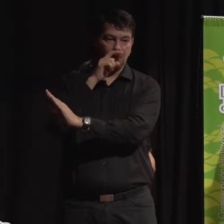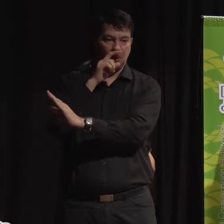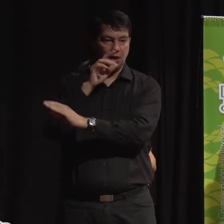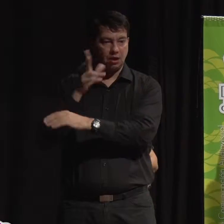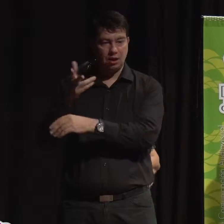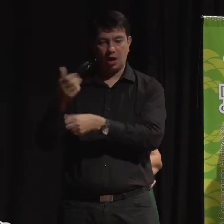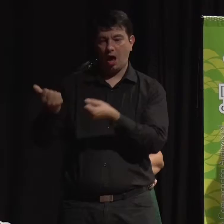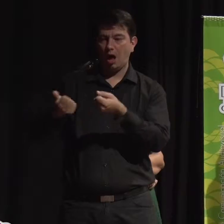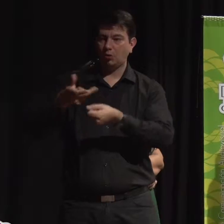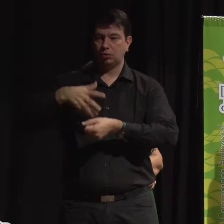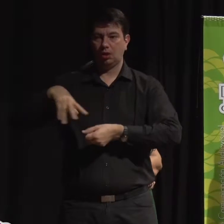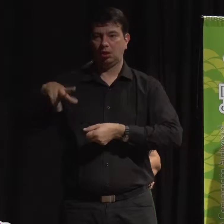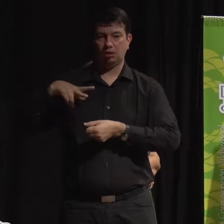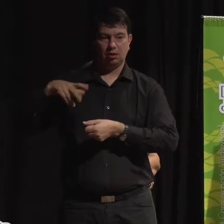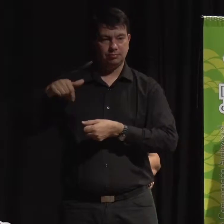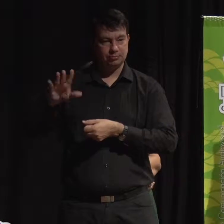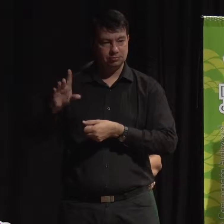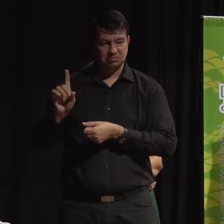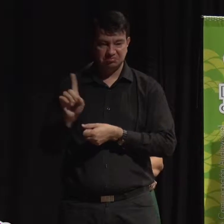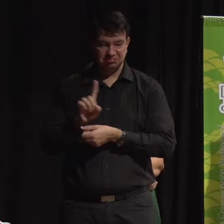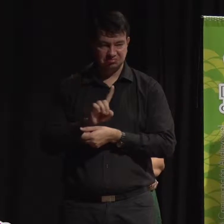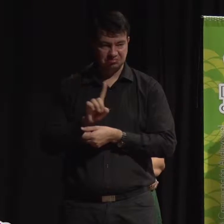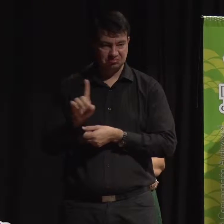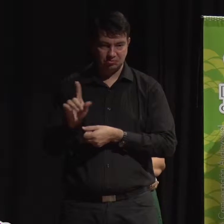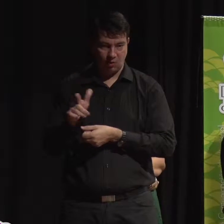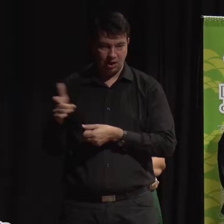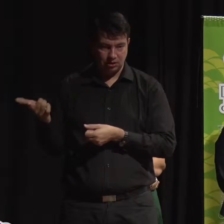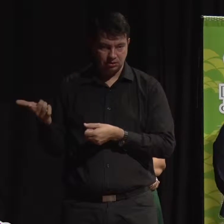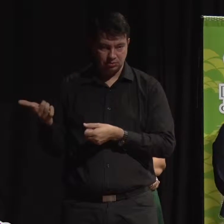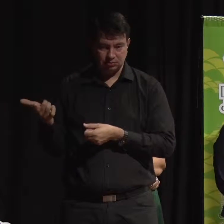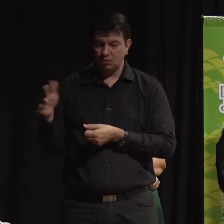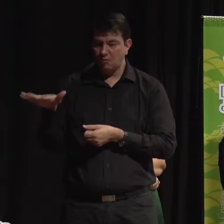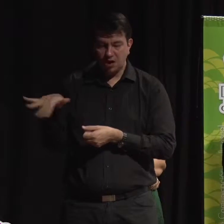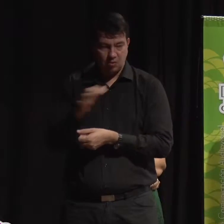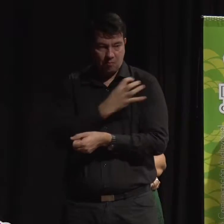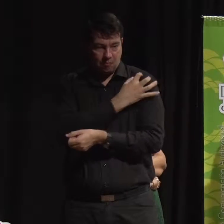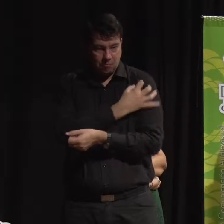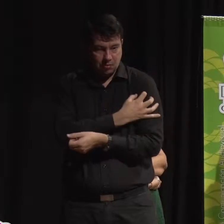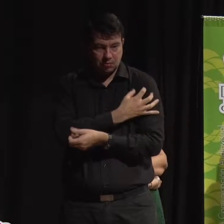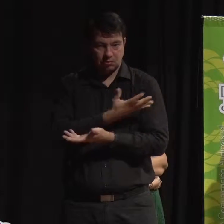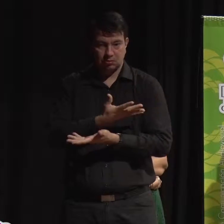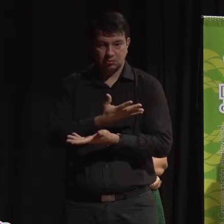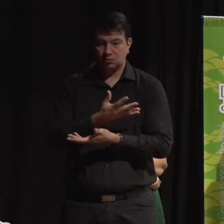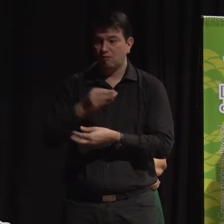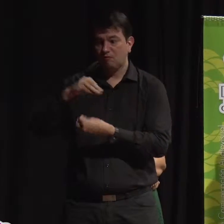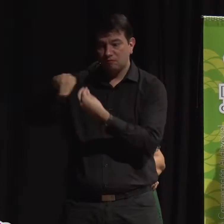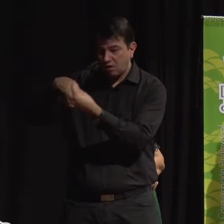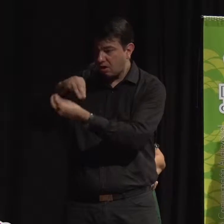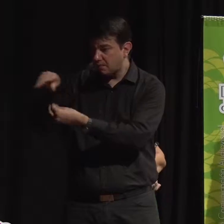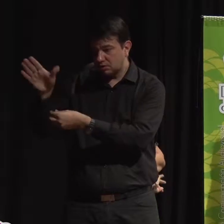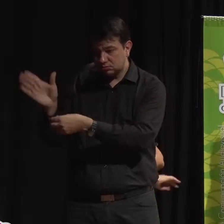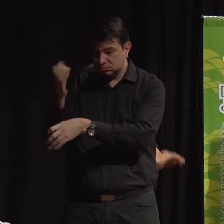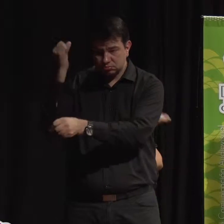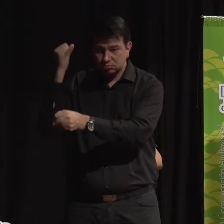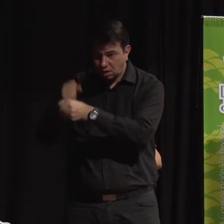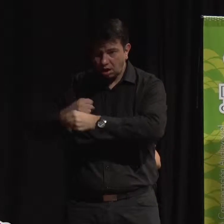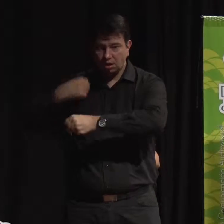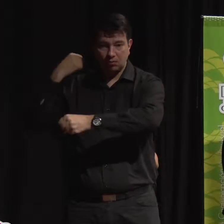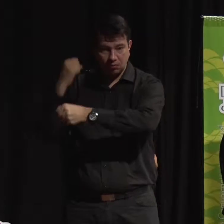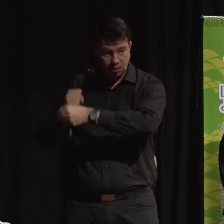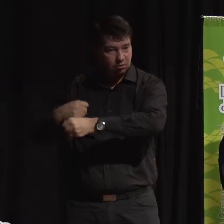autos de alta gama es un barrio humilde y de familia de trabajadores